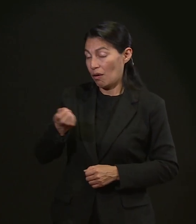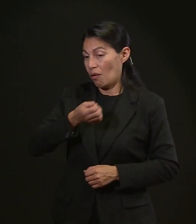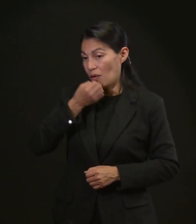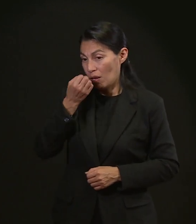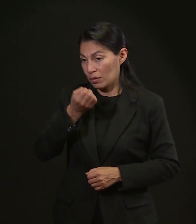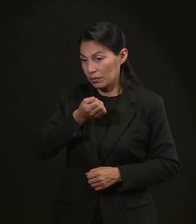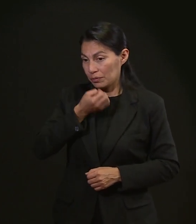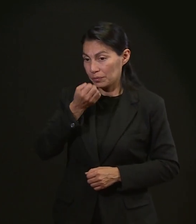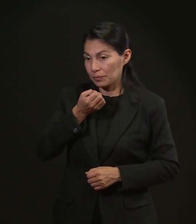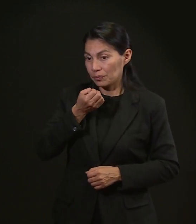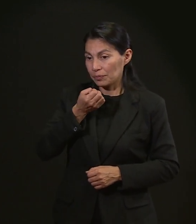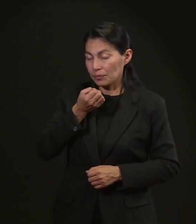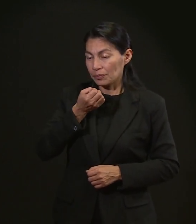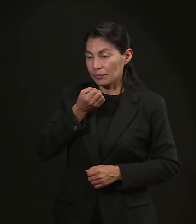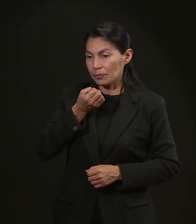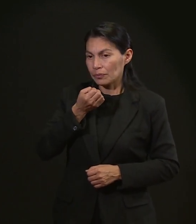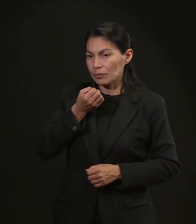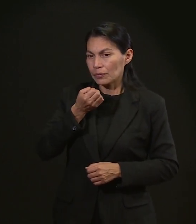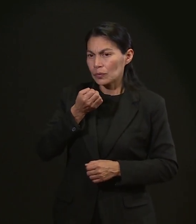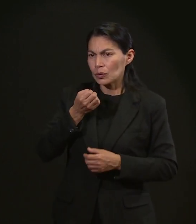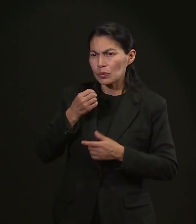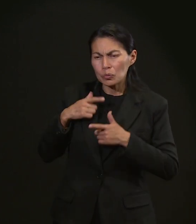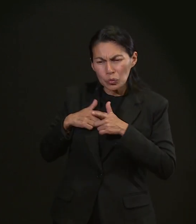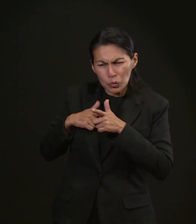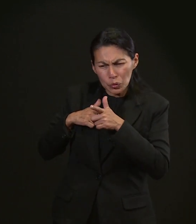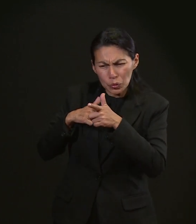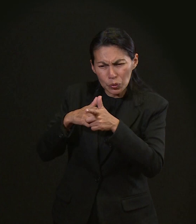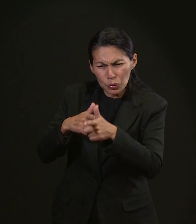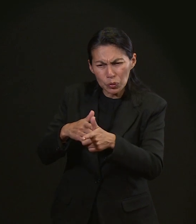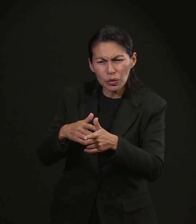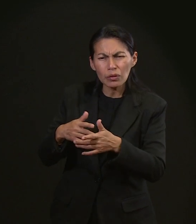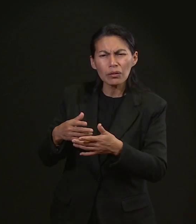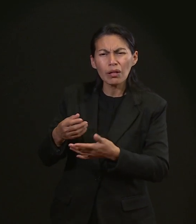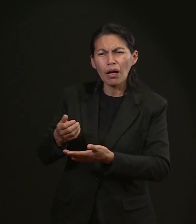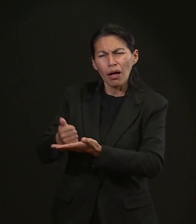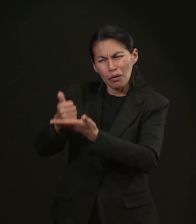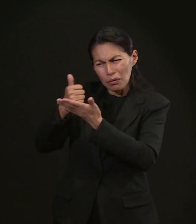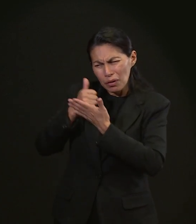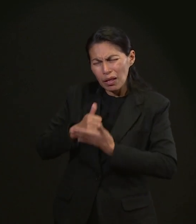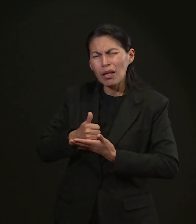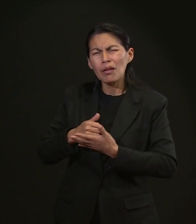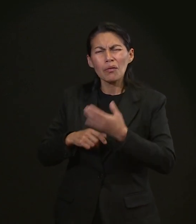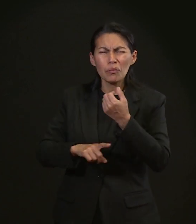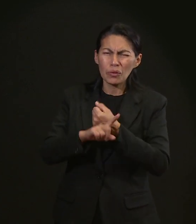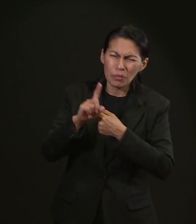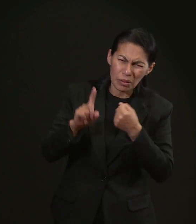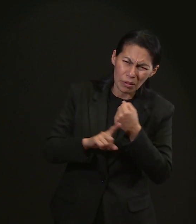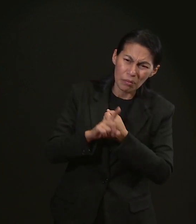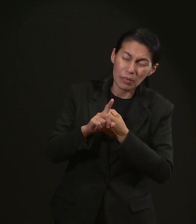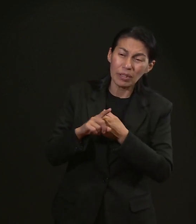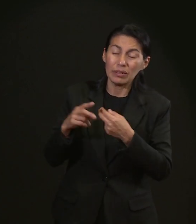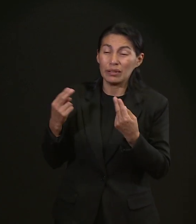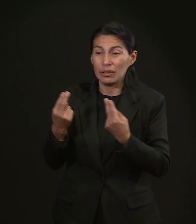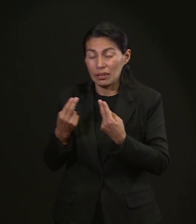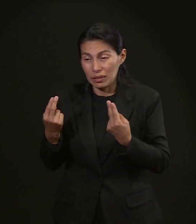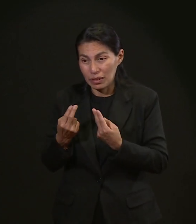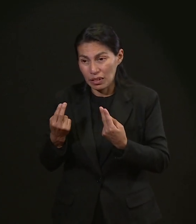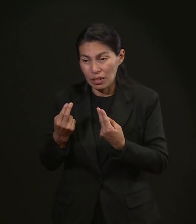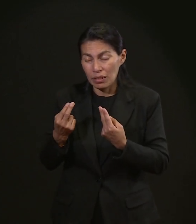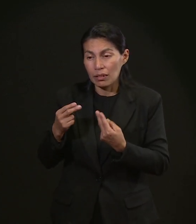la oración durante todo este tiempo ha habido problemas obviamente